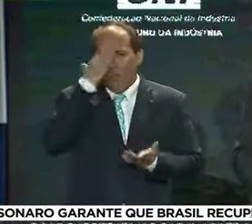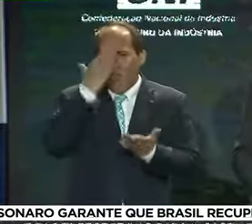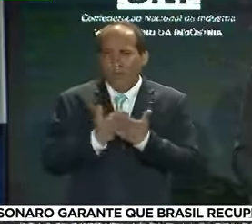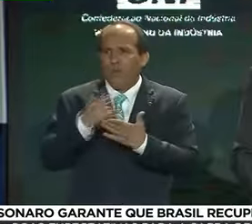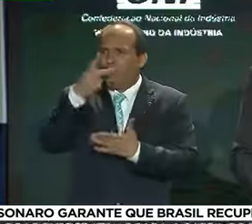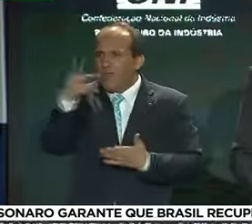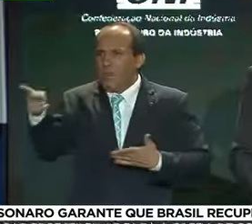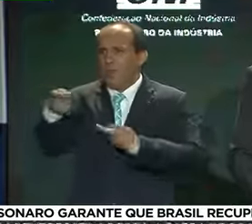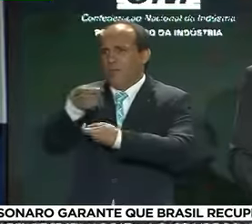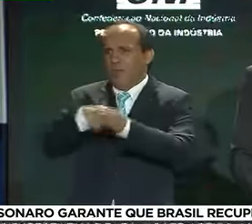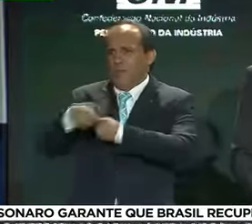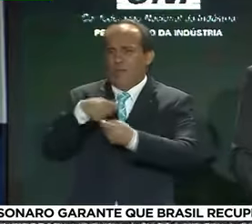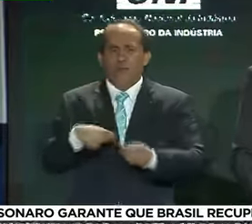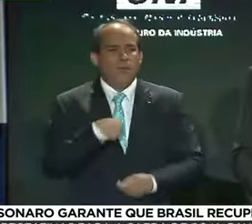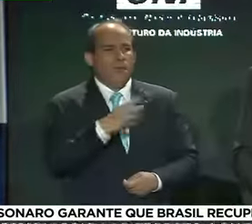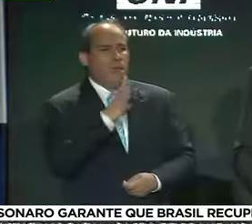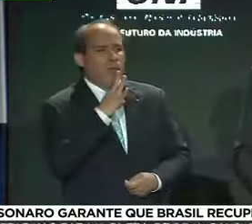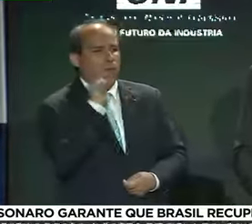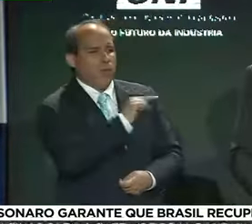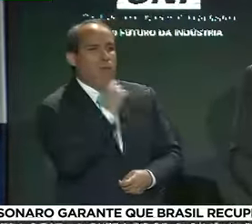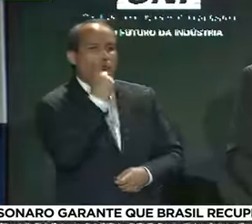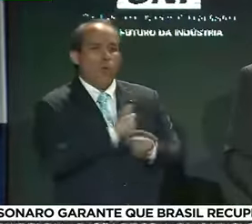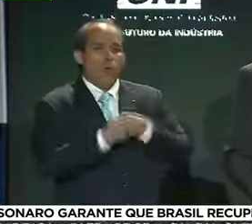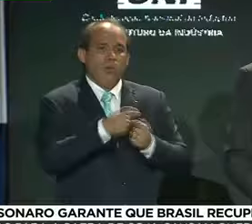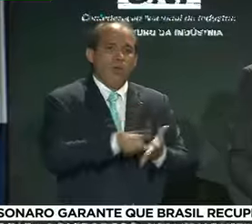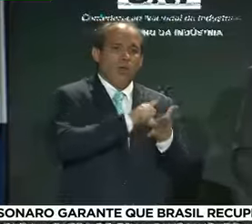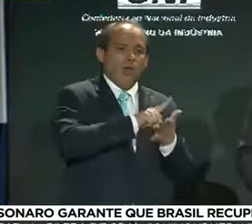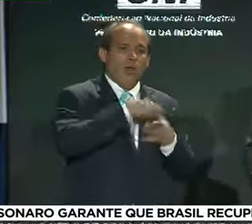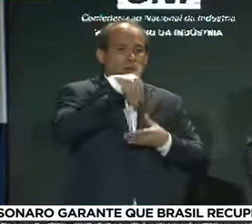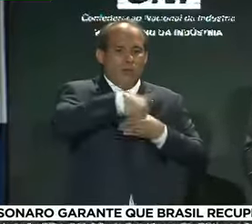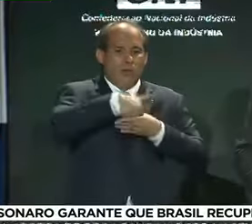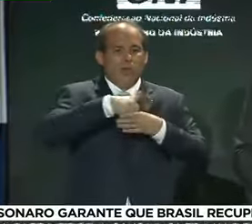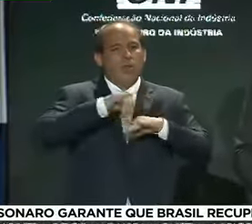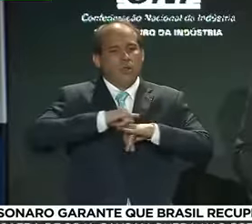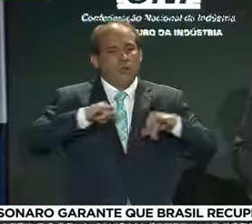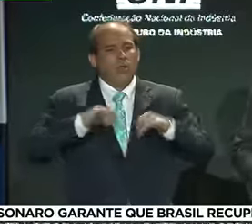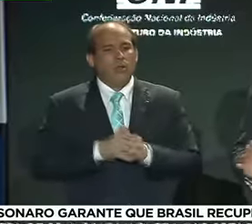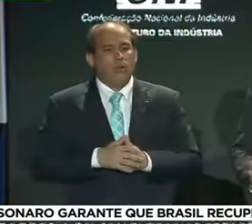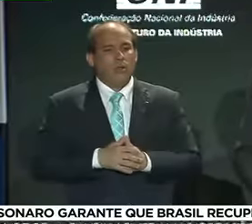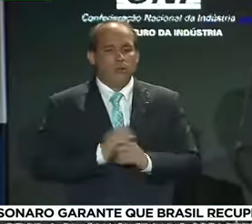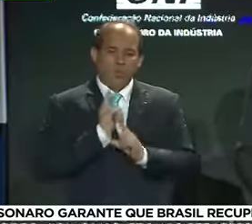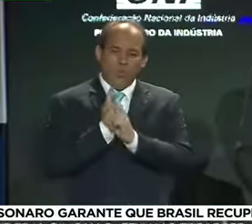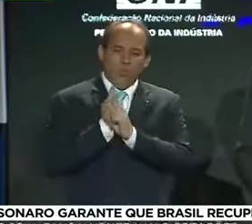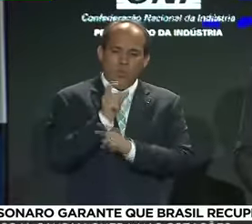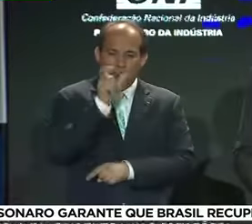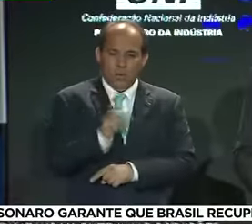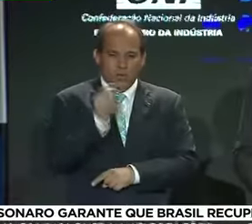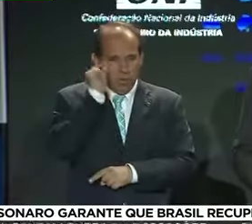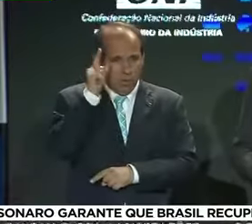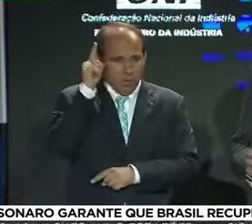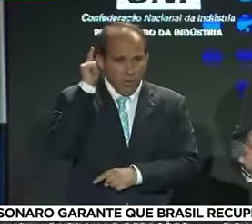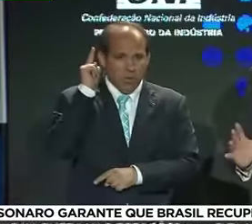mercado. Eu conheci um ano antes das eleições, um encontro